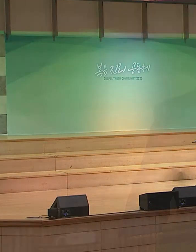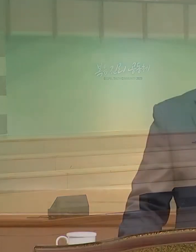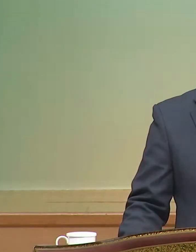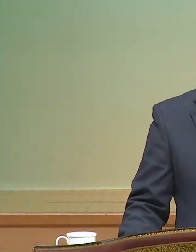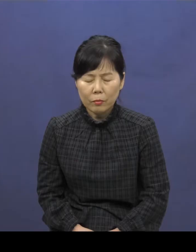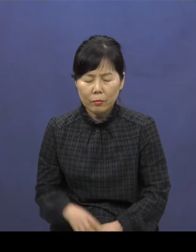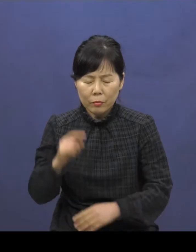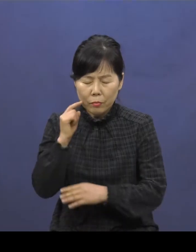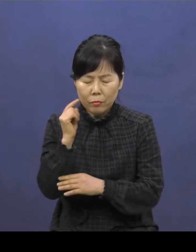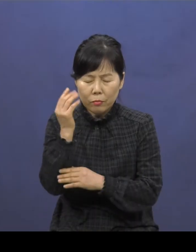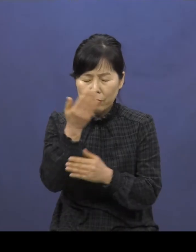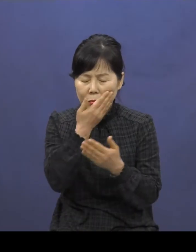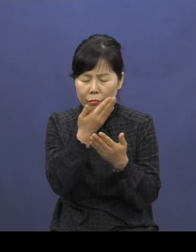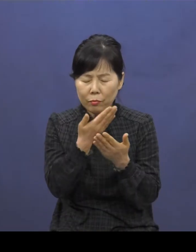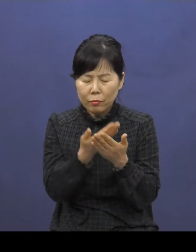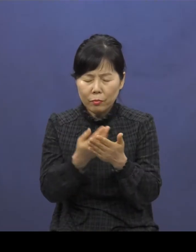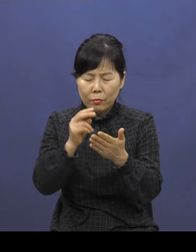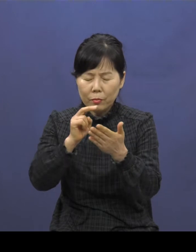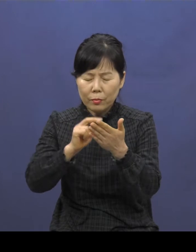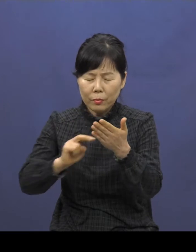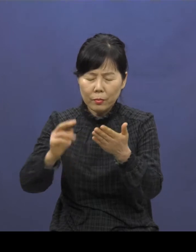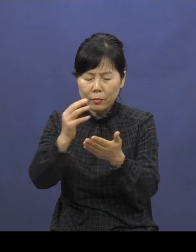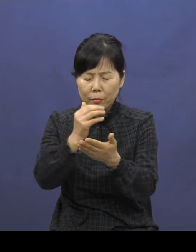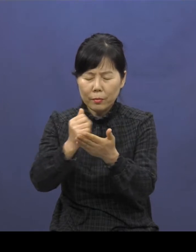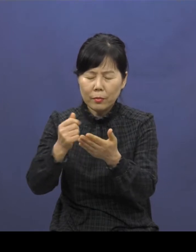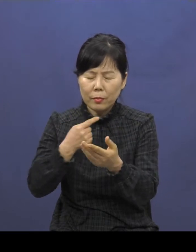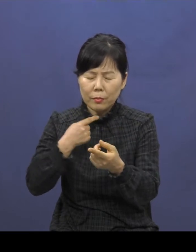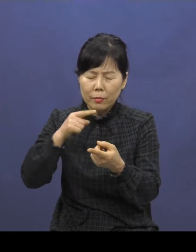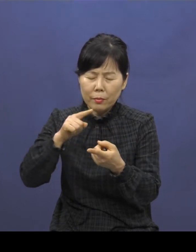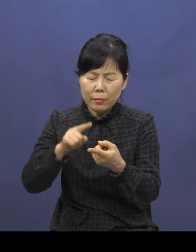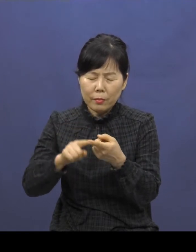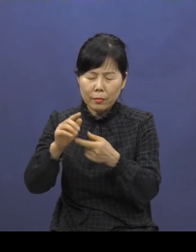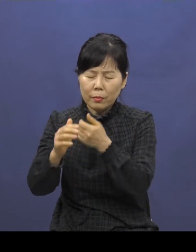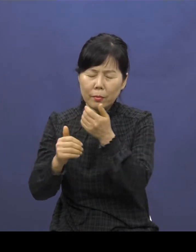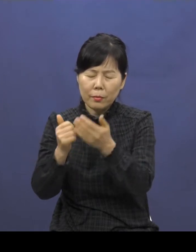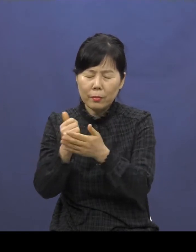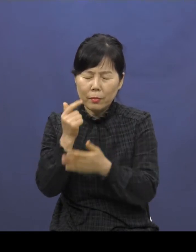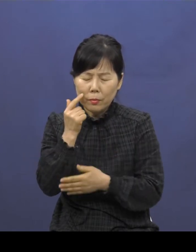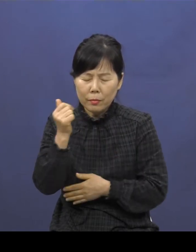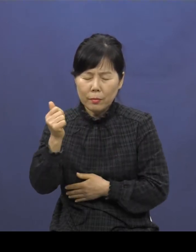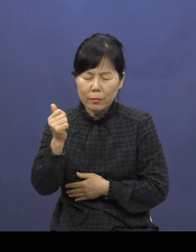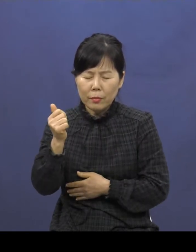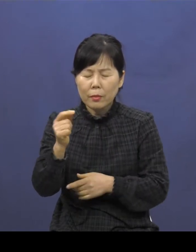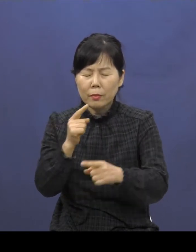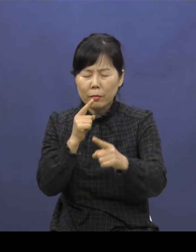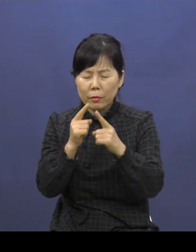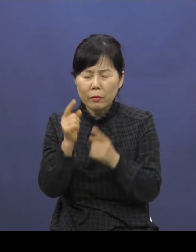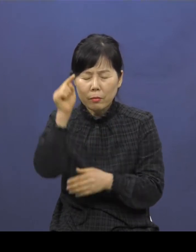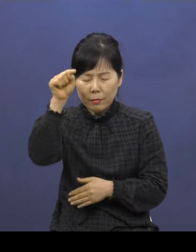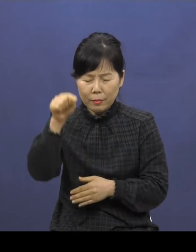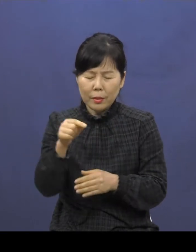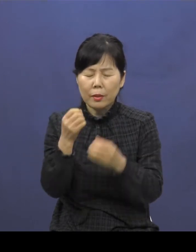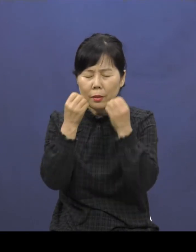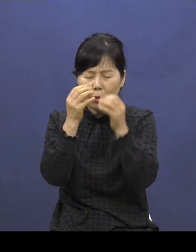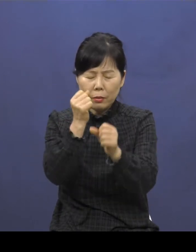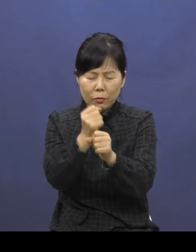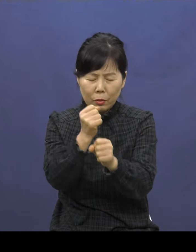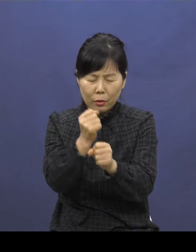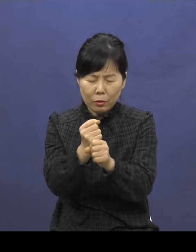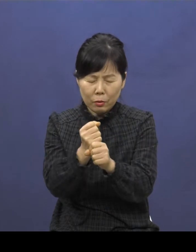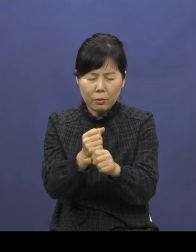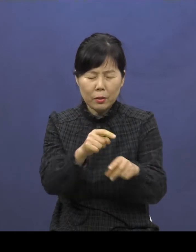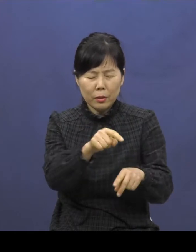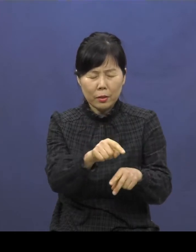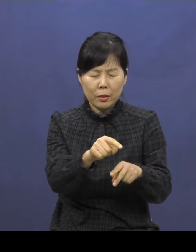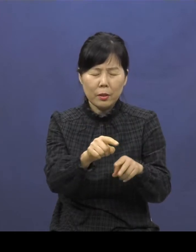영광과 존귀와 찬양을 받으시기에 합당하신 하나님 아버지, 말씀으로 천지를 창조하시고 이 땅의